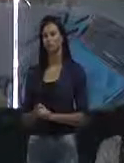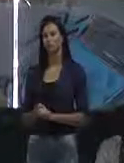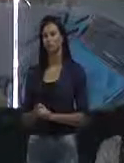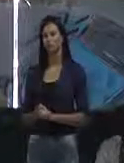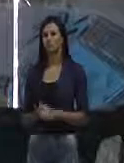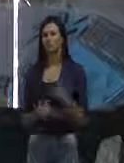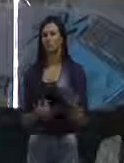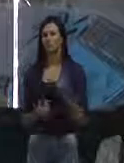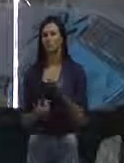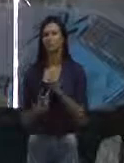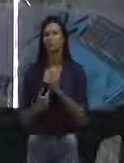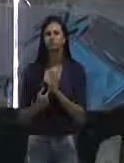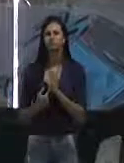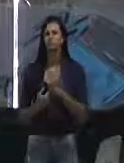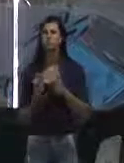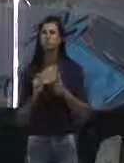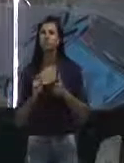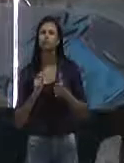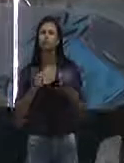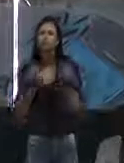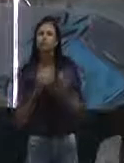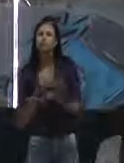eu trago a mensagem para a turma